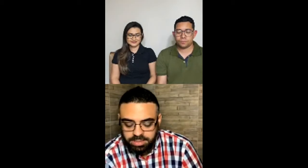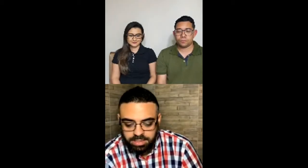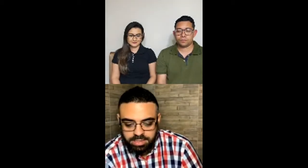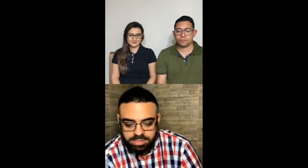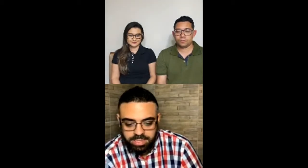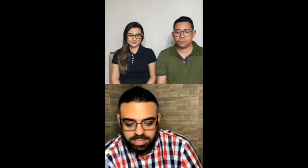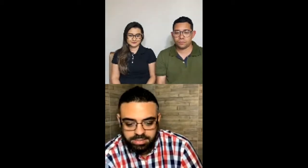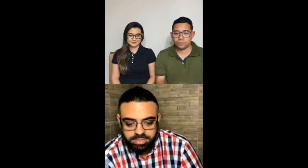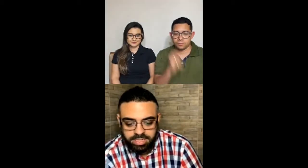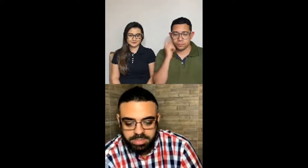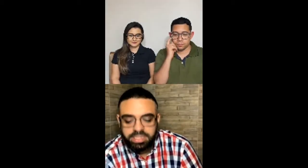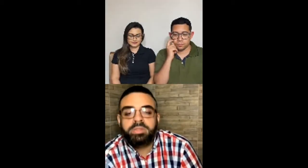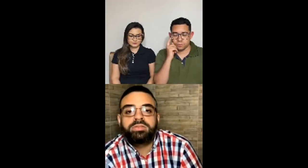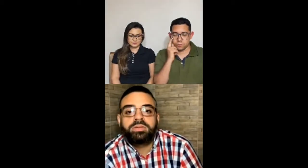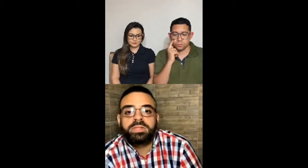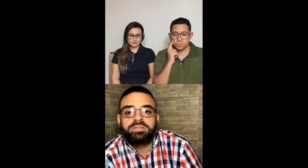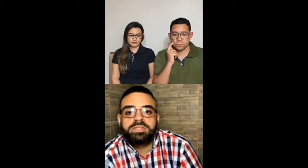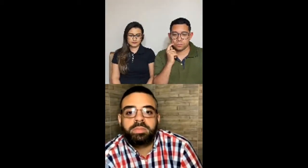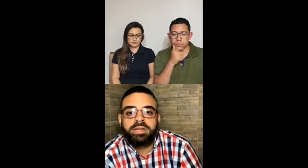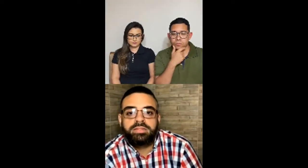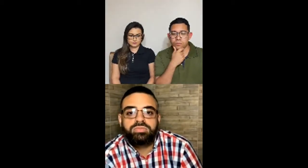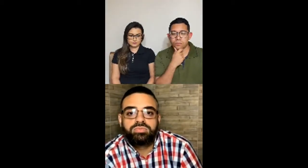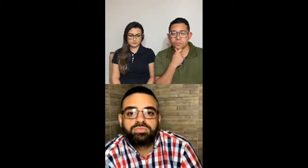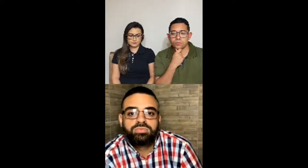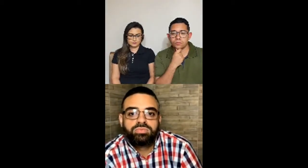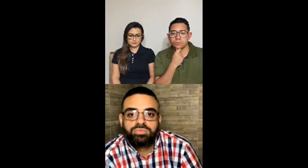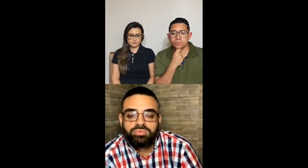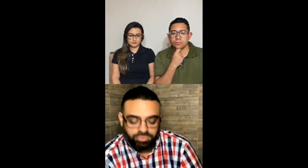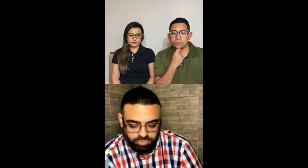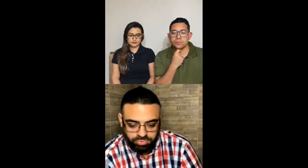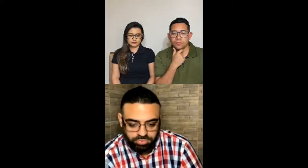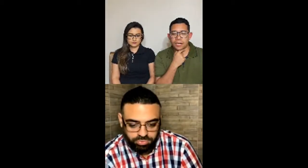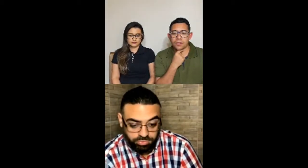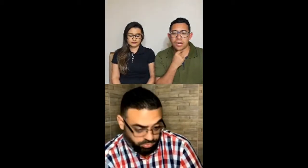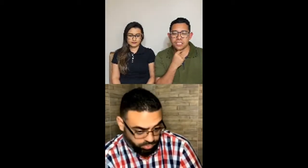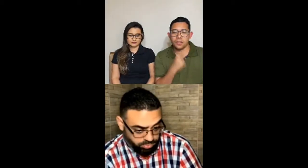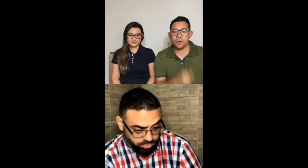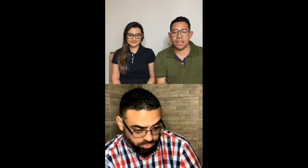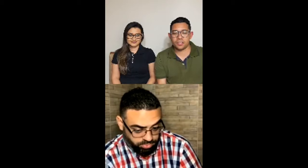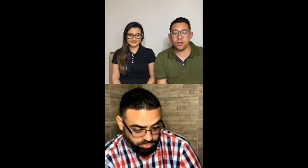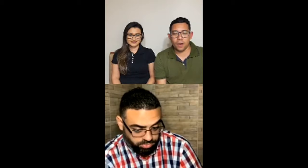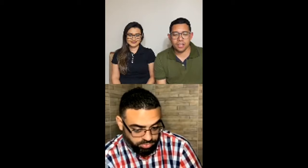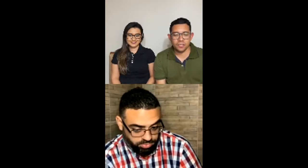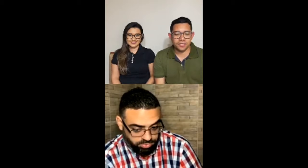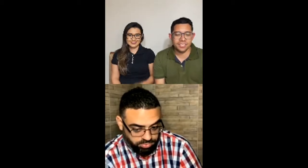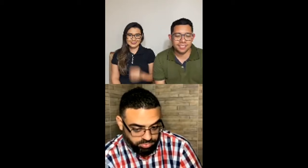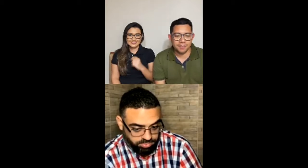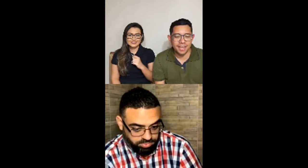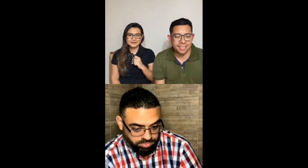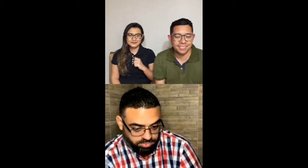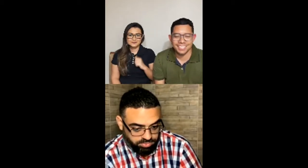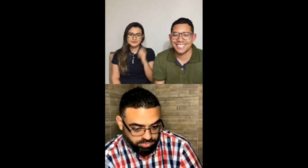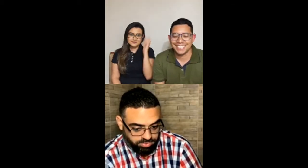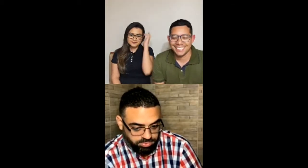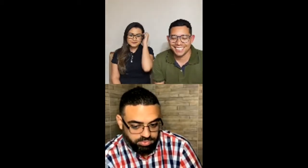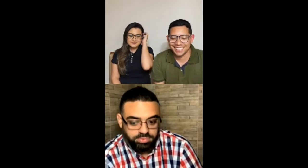Eu vou tirar minha câmera daqui, será? Se eu tirar minha câmera do computador, desaparece? Eu acho que você